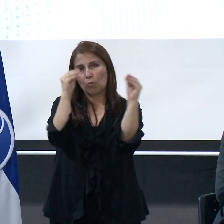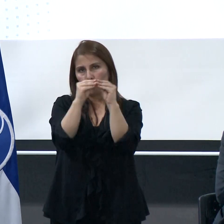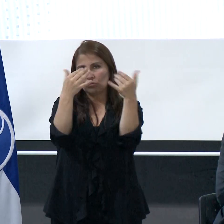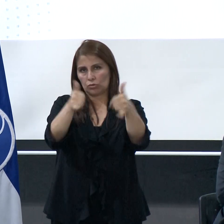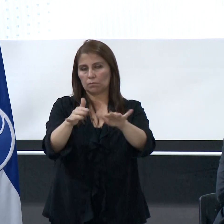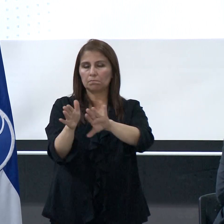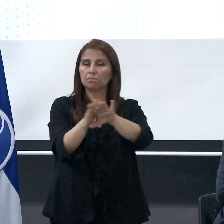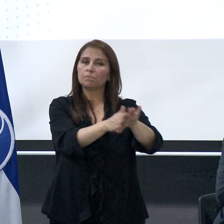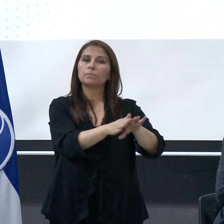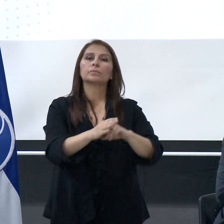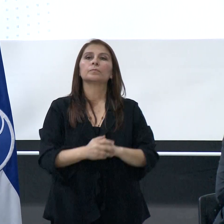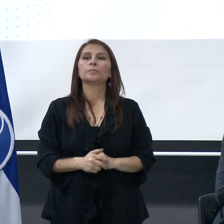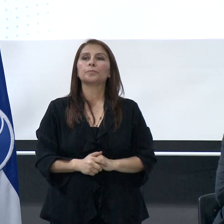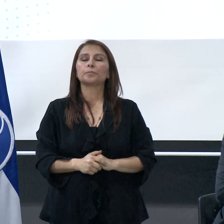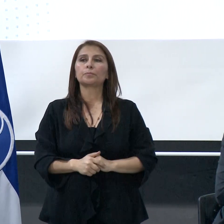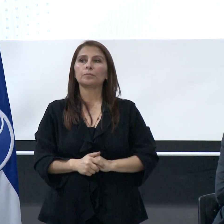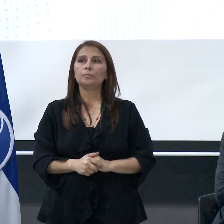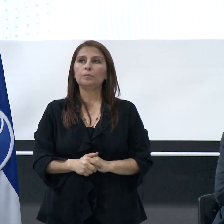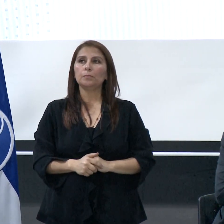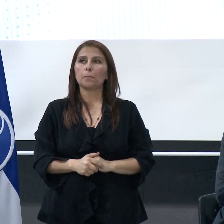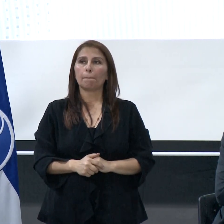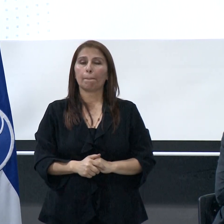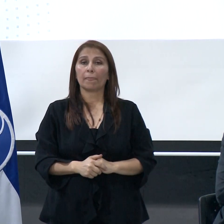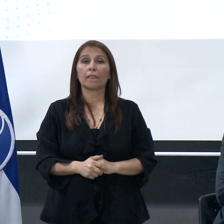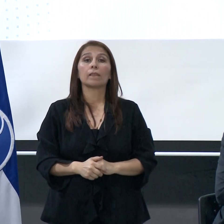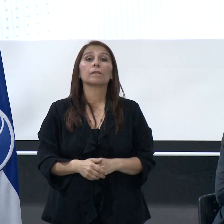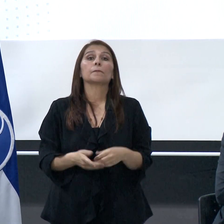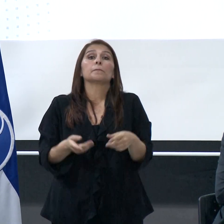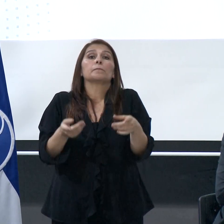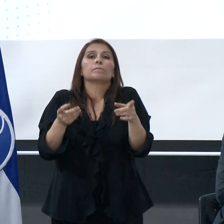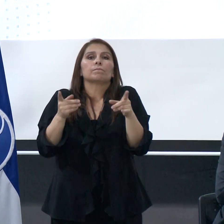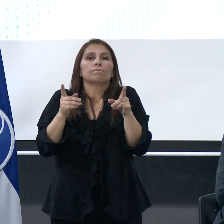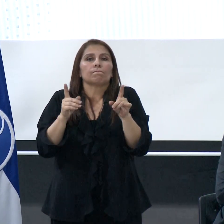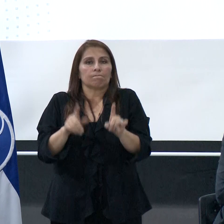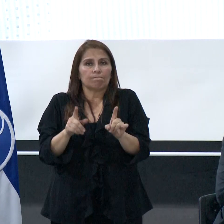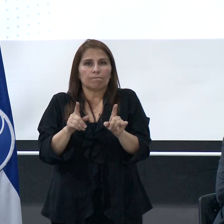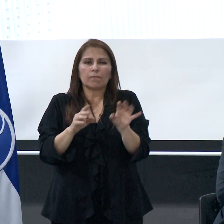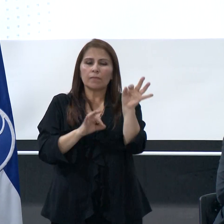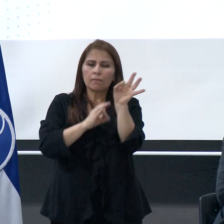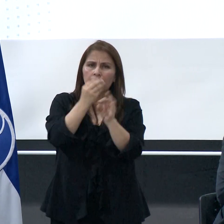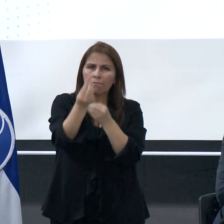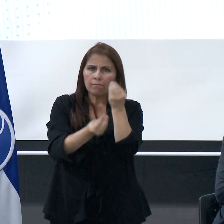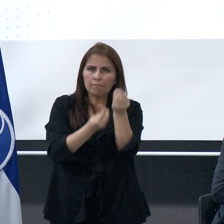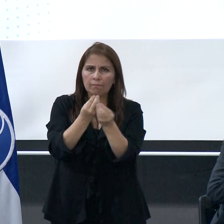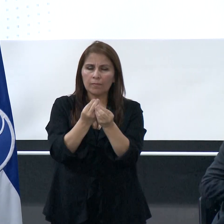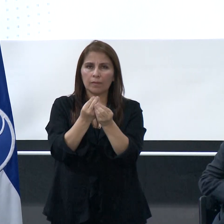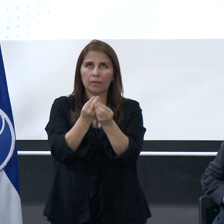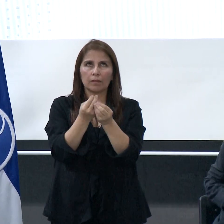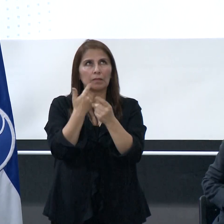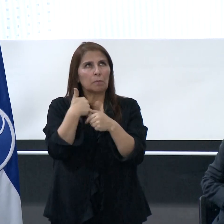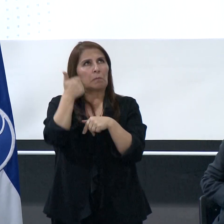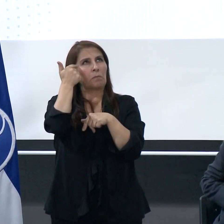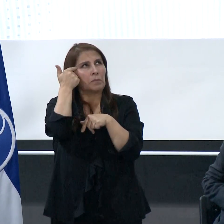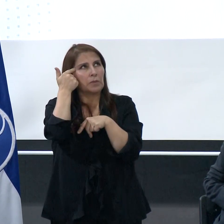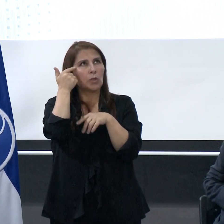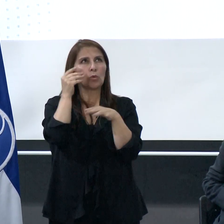también se está diseñando o planeando un vídeo